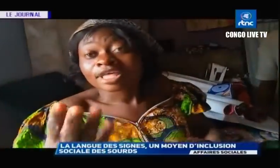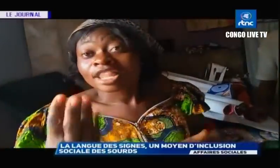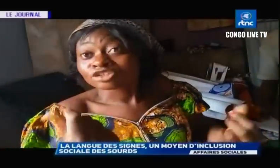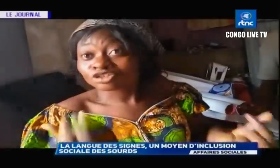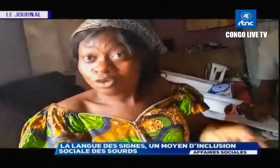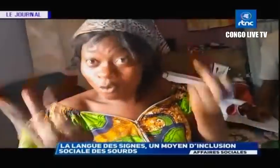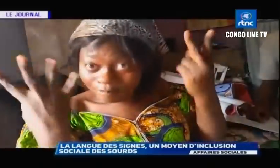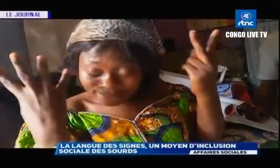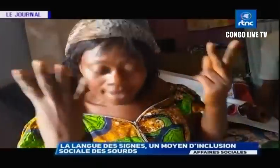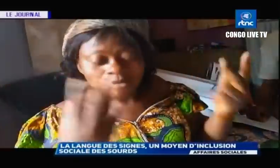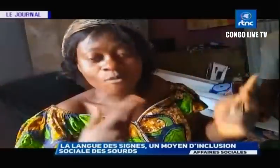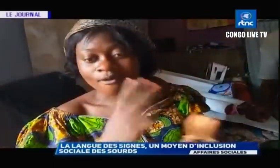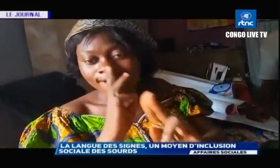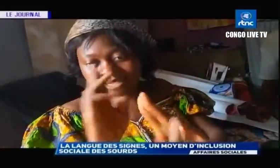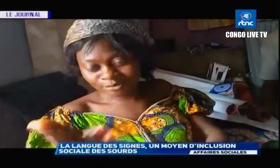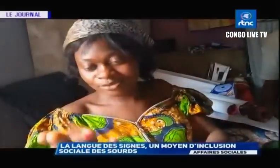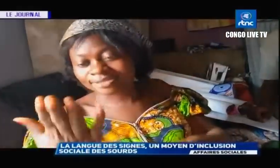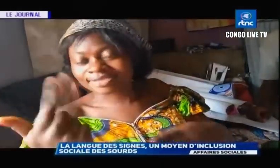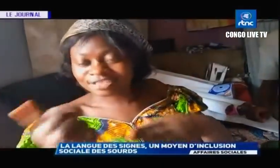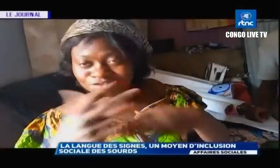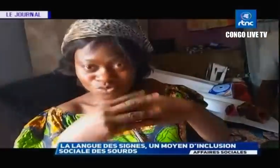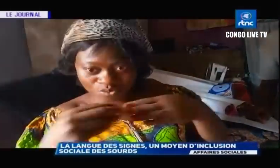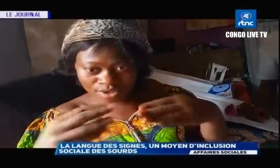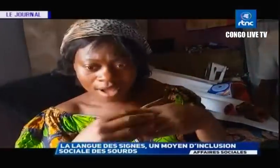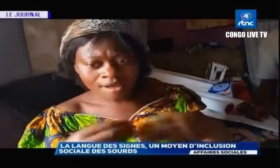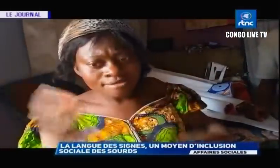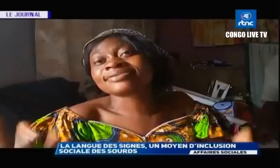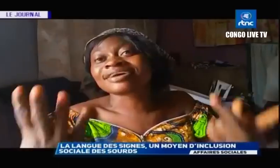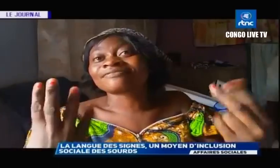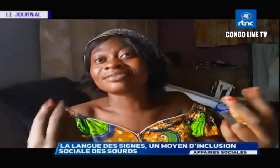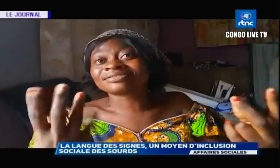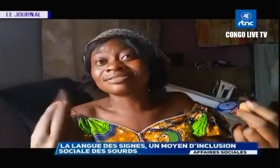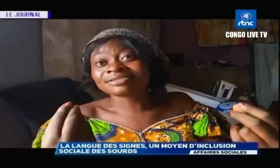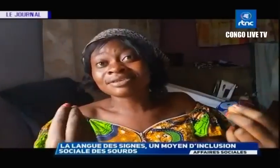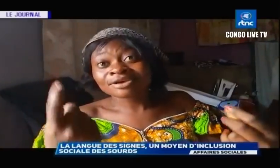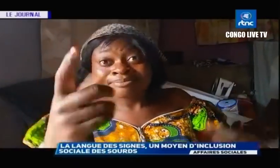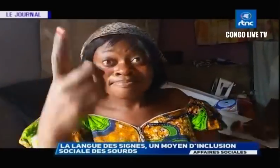Au finish, on parvient à un compromis.